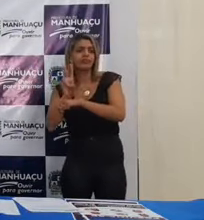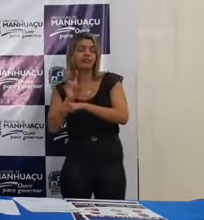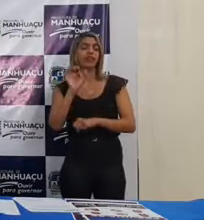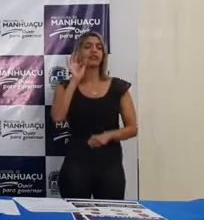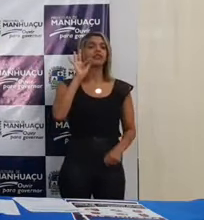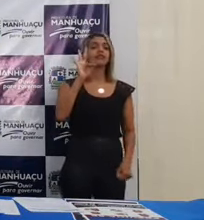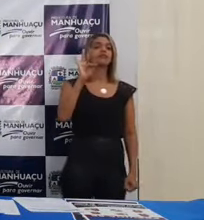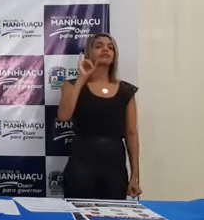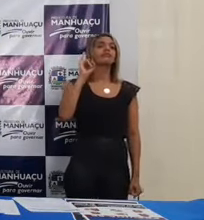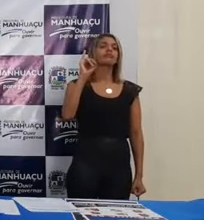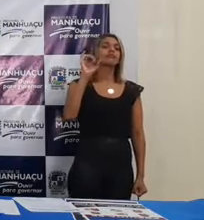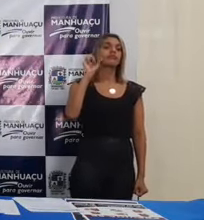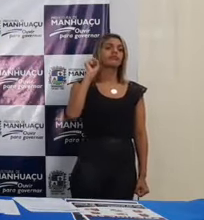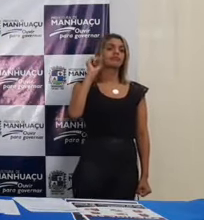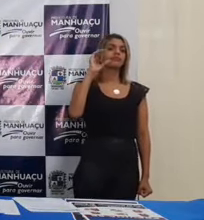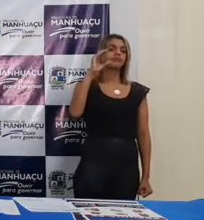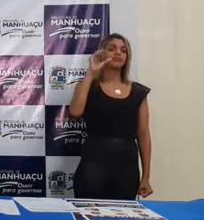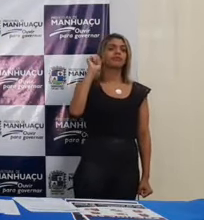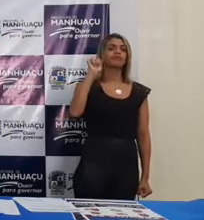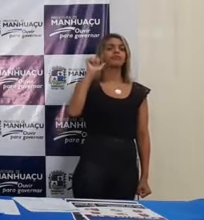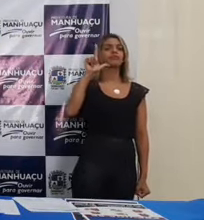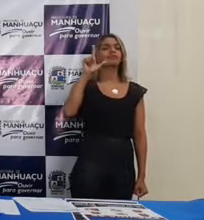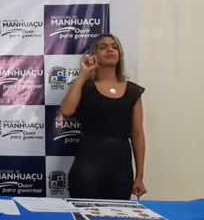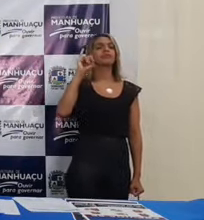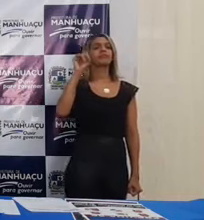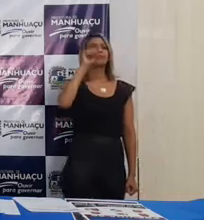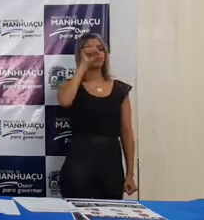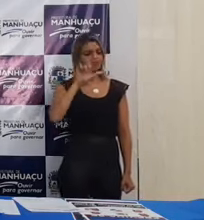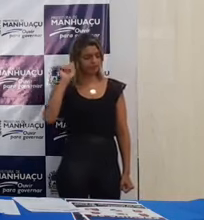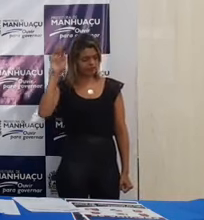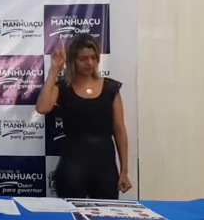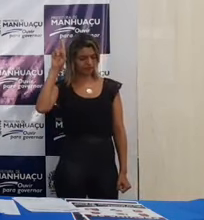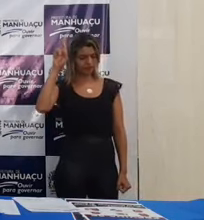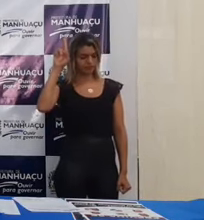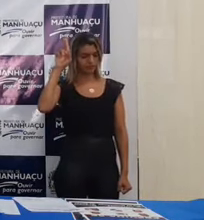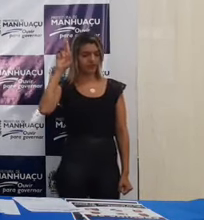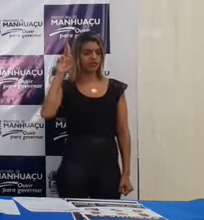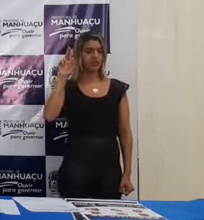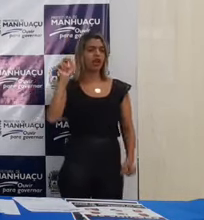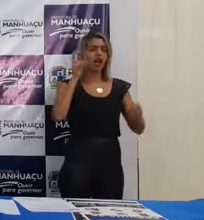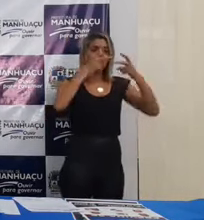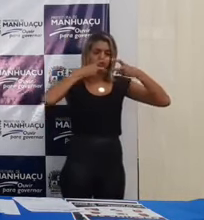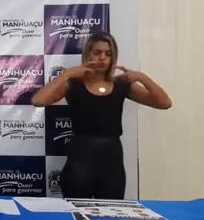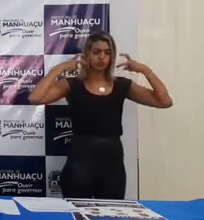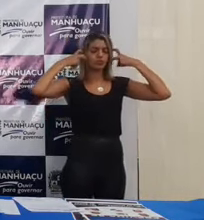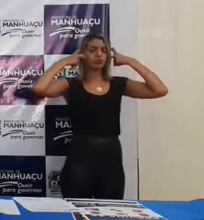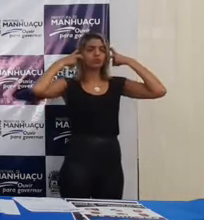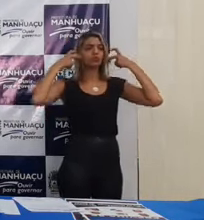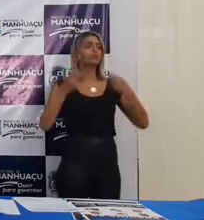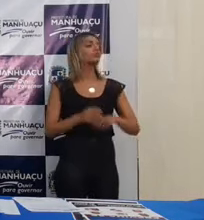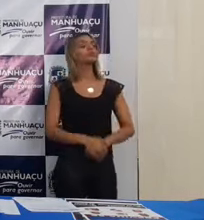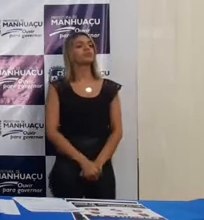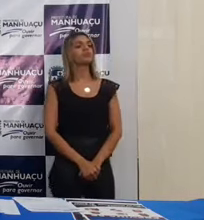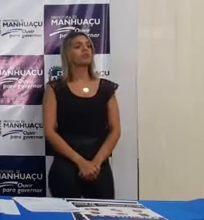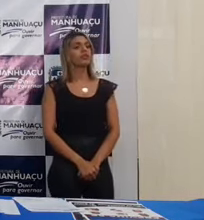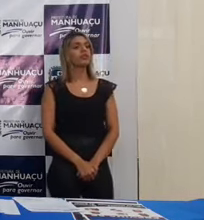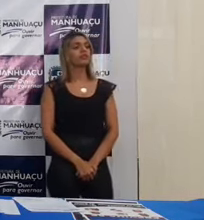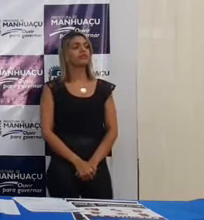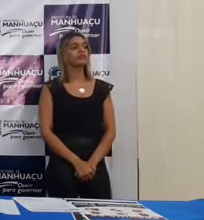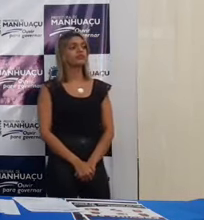chama-se conscientizar as pessoas do uso de máscara. Essa conscientização, principalmente nas ruas, por